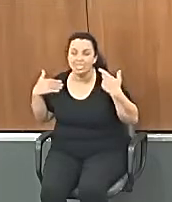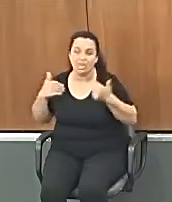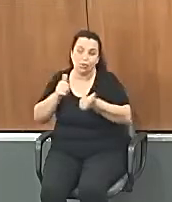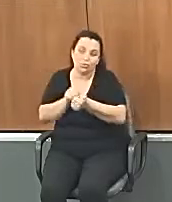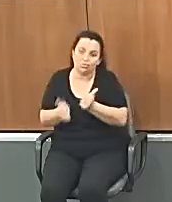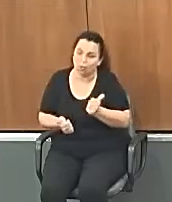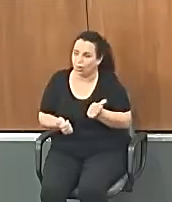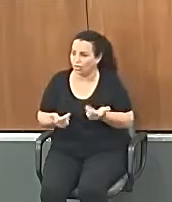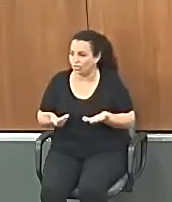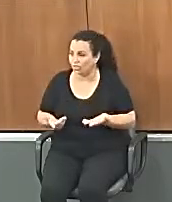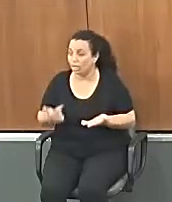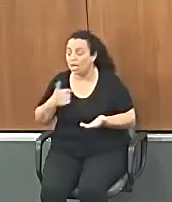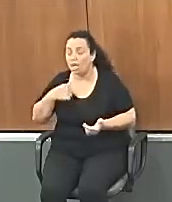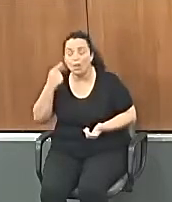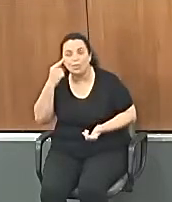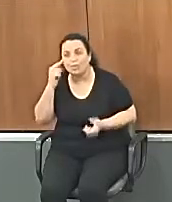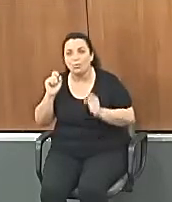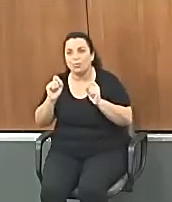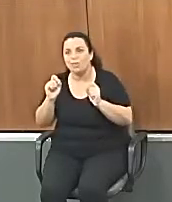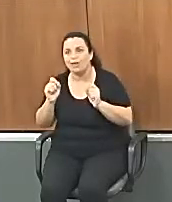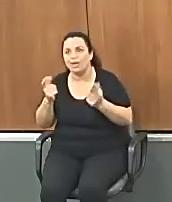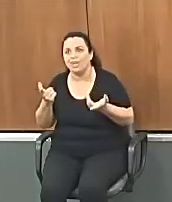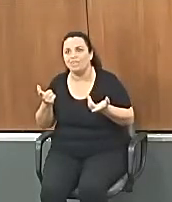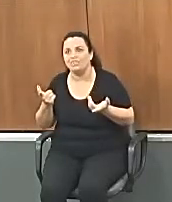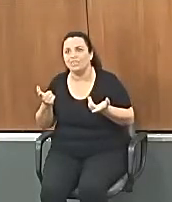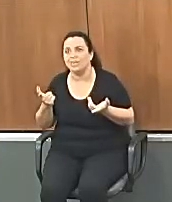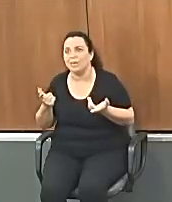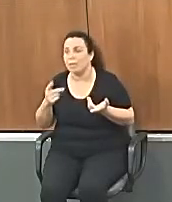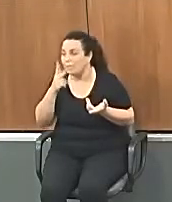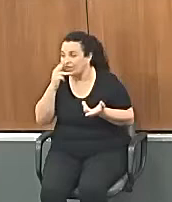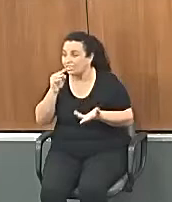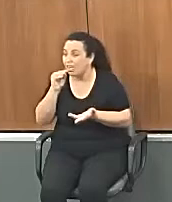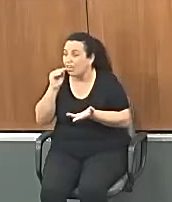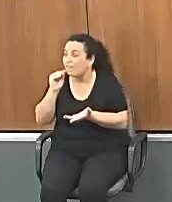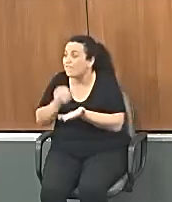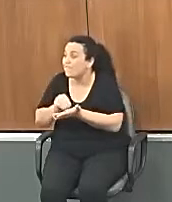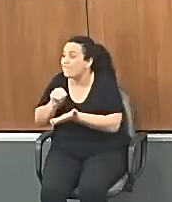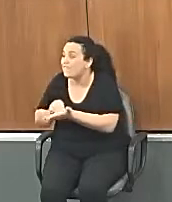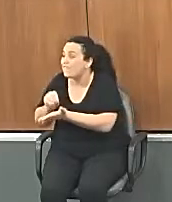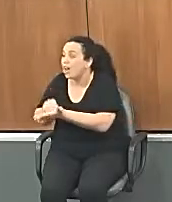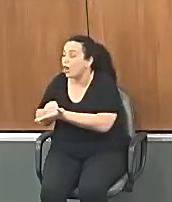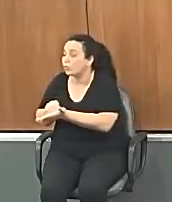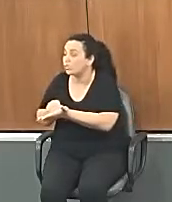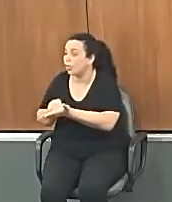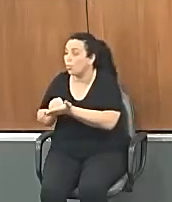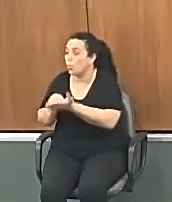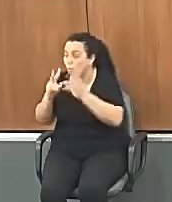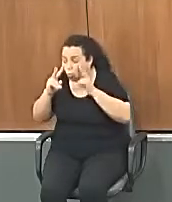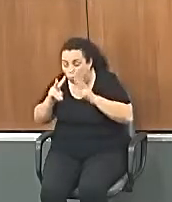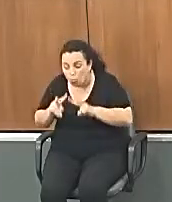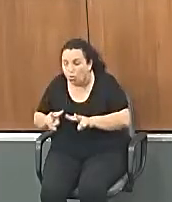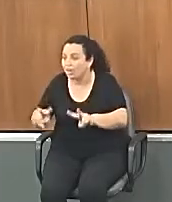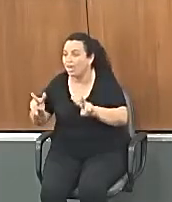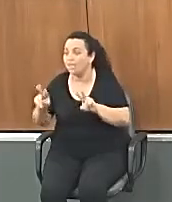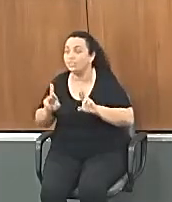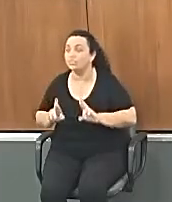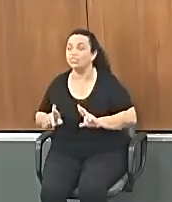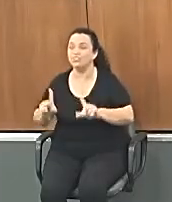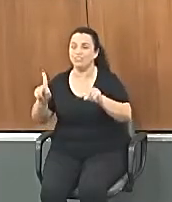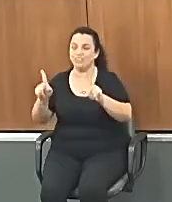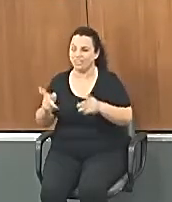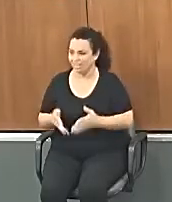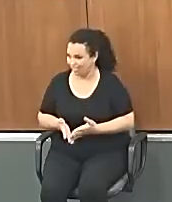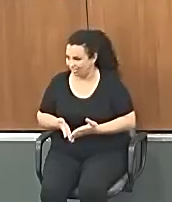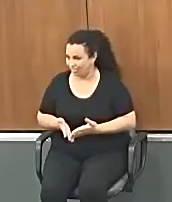entendo eu que está tão assim é carente de onde um olhar diferenciado né